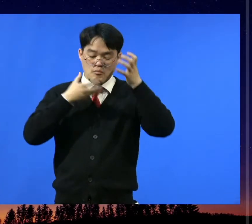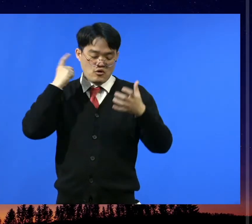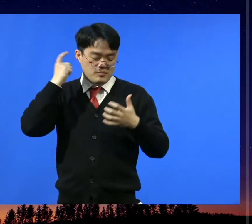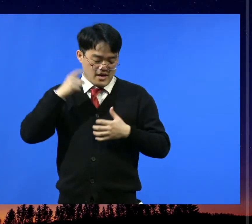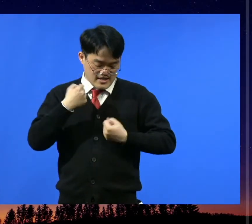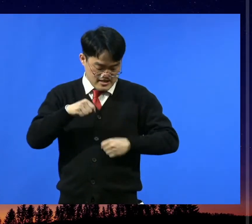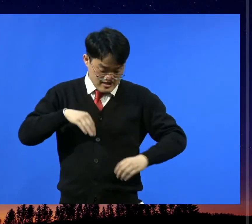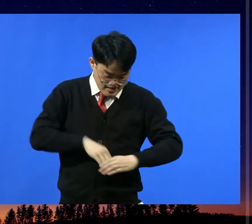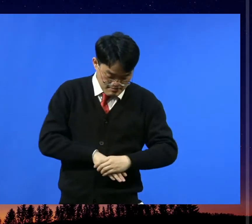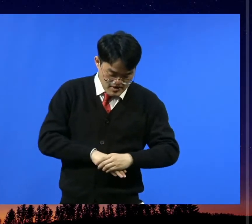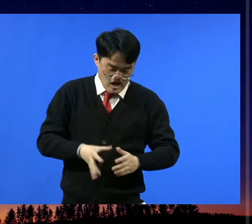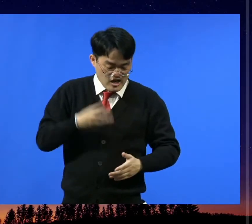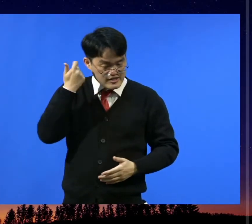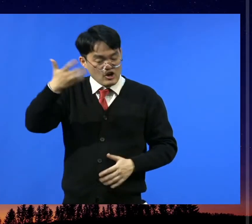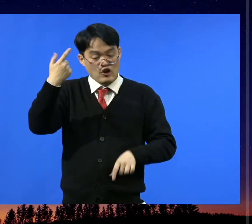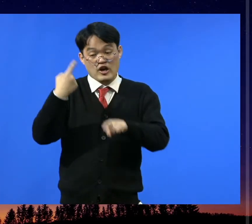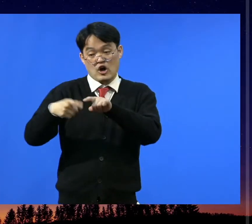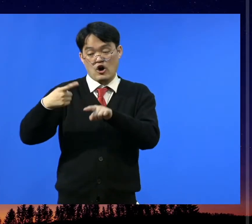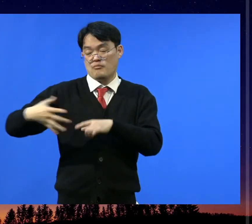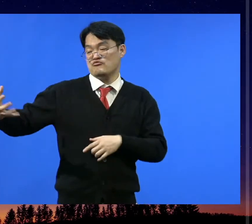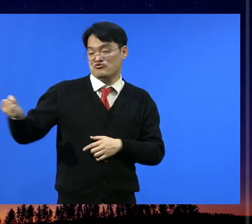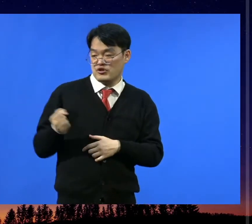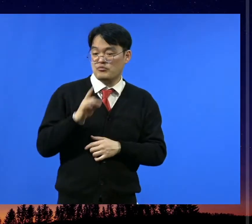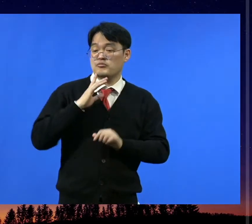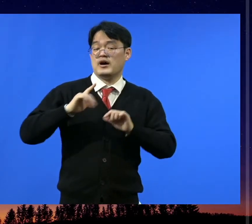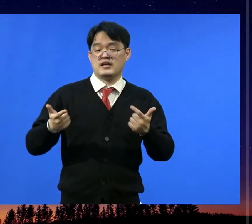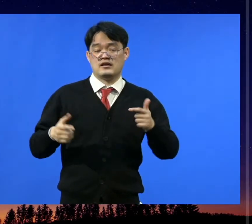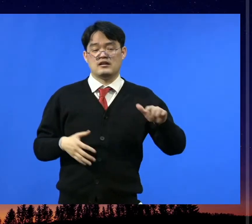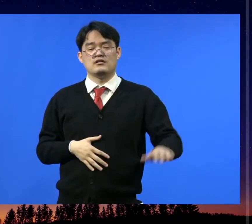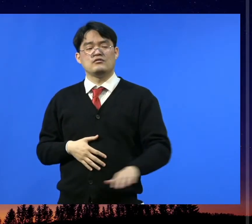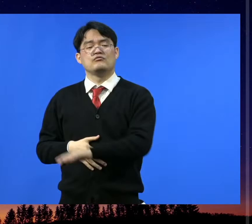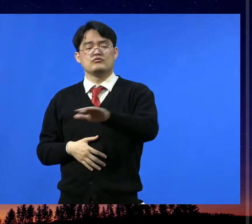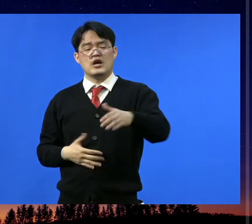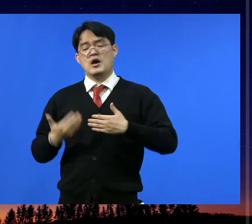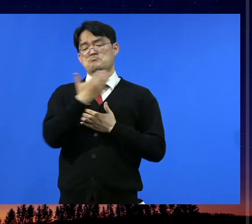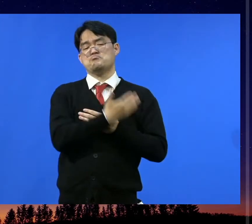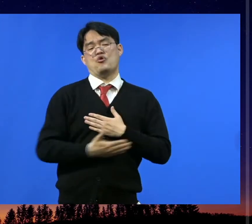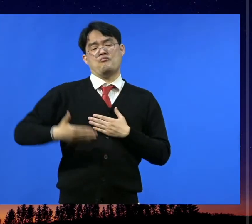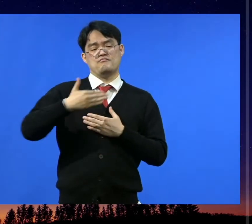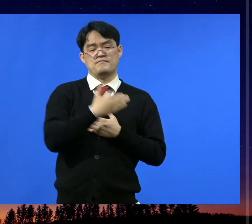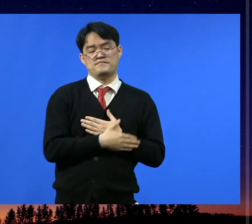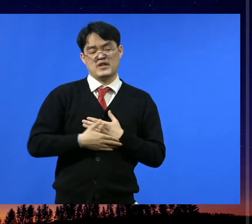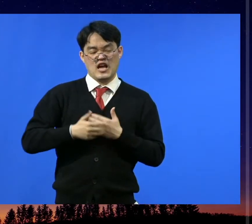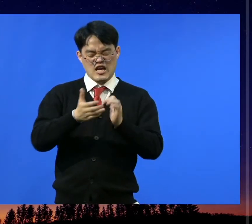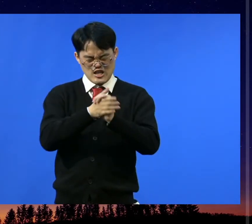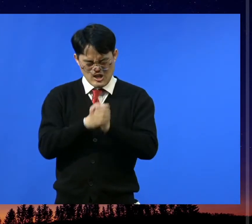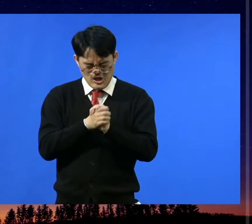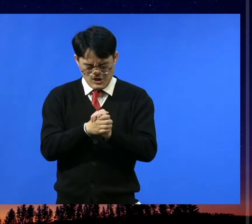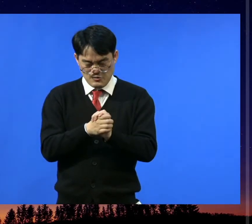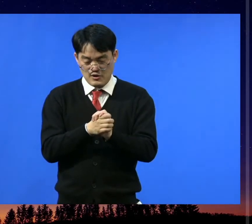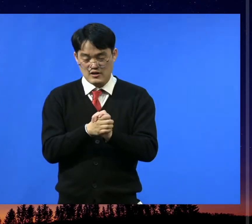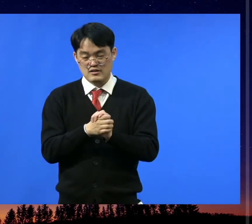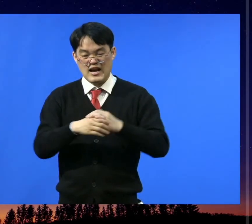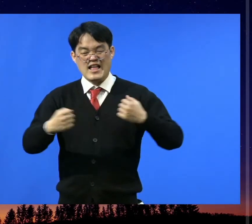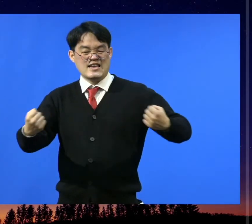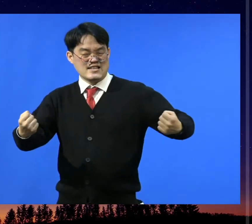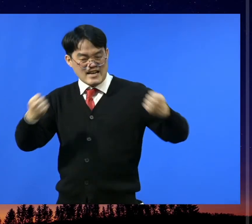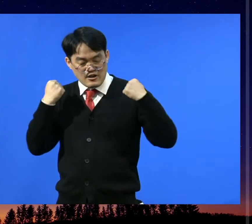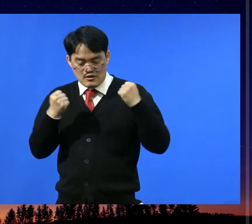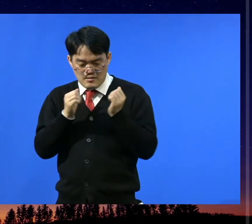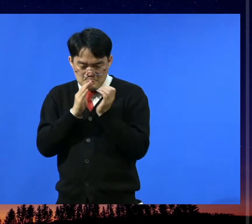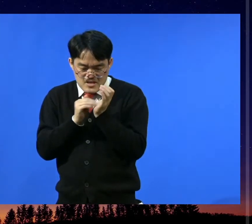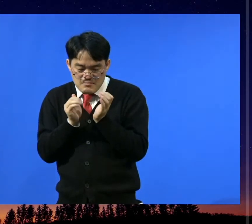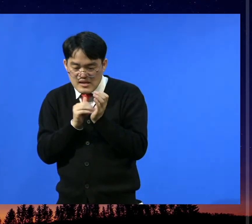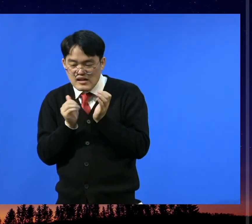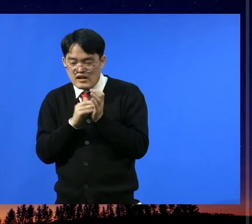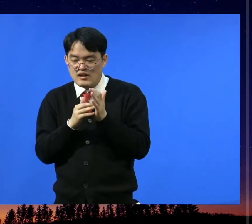신발까지 성령이 검을 쥐어주실 뿐만 아니라 우리에게 기도라고 하는 이 거대한 비밀병기를